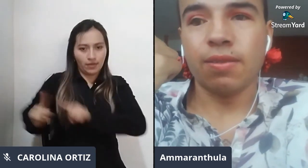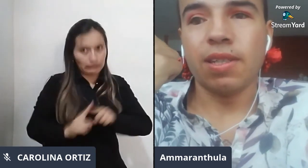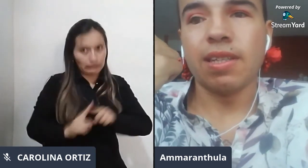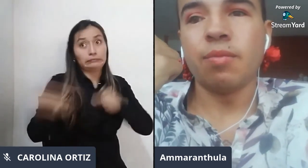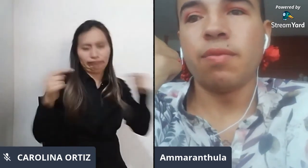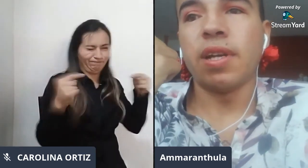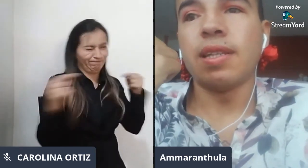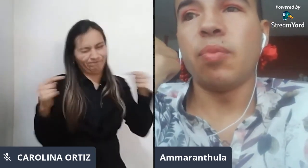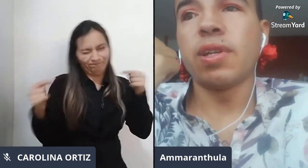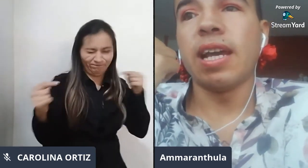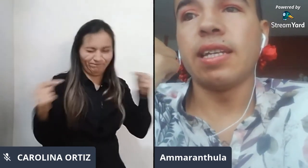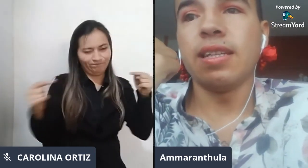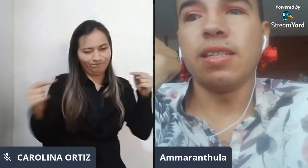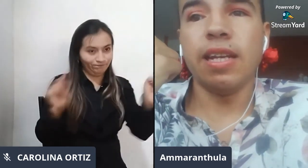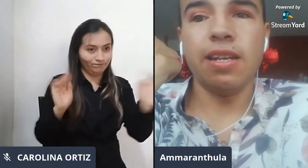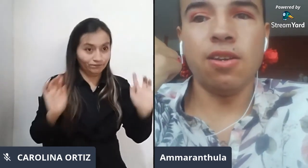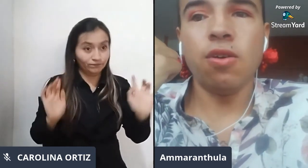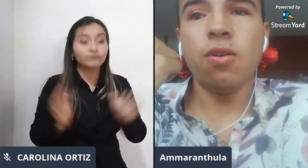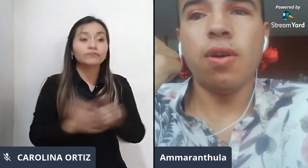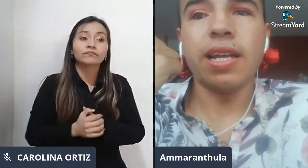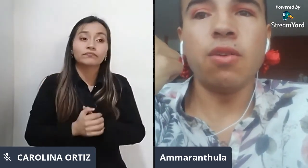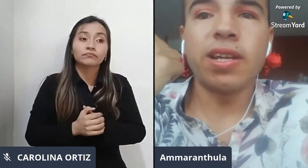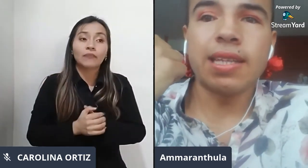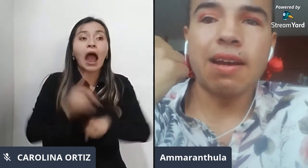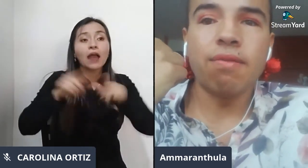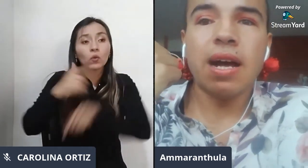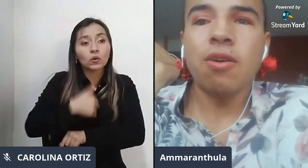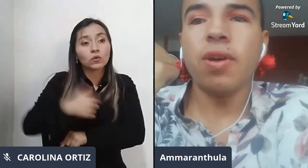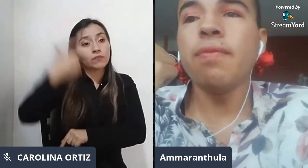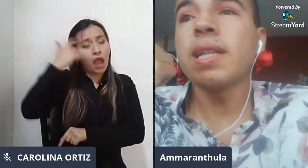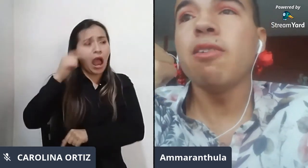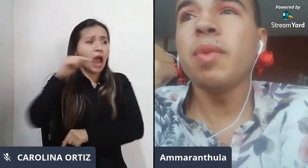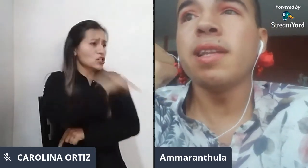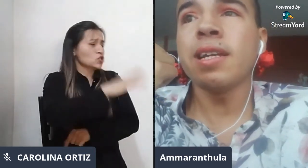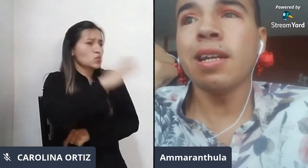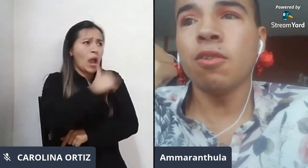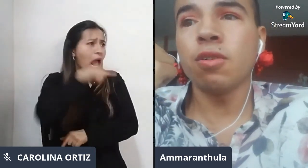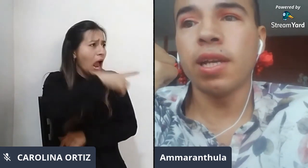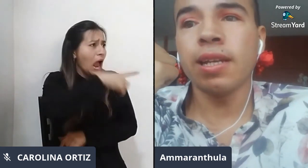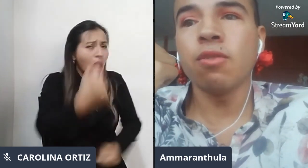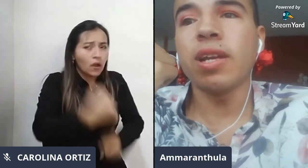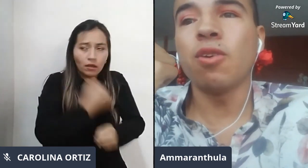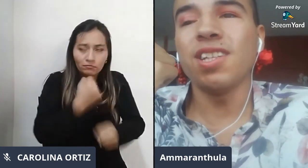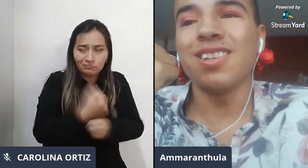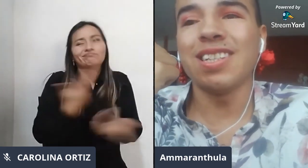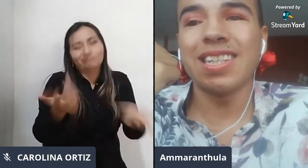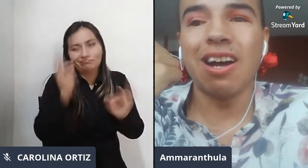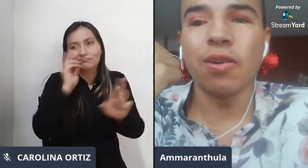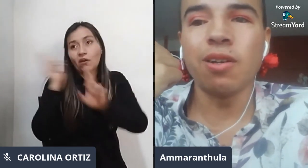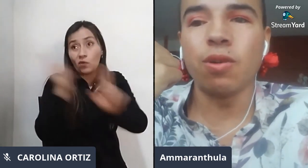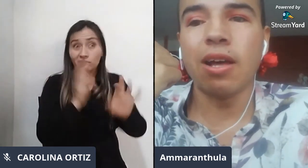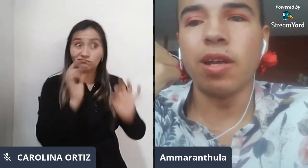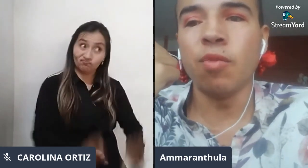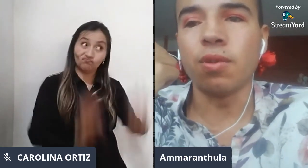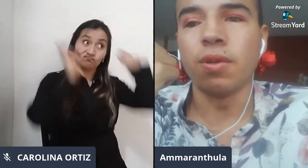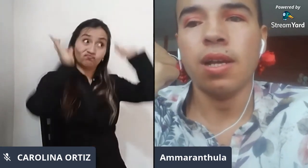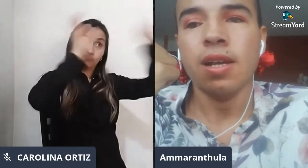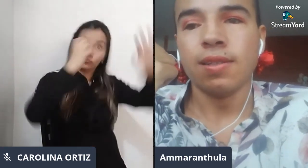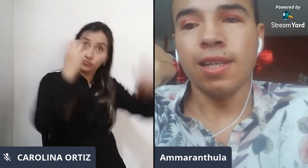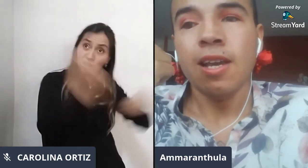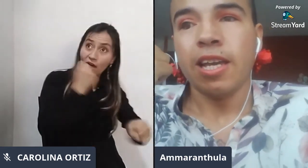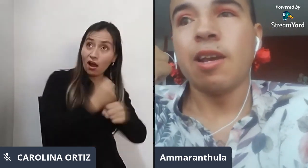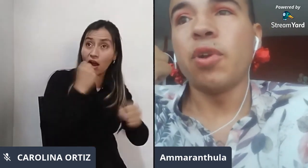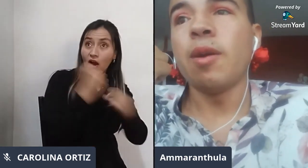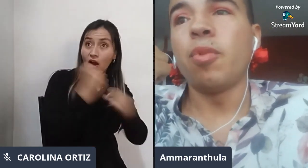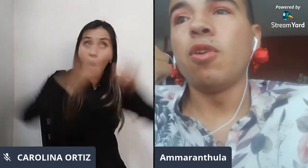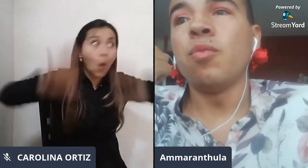fuerte, es un debate muy fuerte porque hay quien dice no, ahí no hay trabajo. Efectivamente hay que reconocer que no hay condiciones de trabajo en ningún lado del mundo,